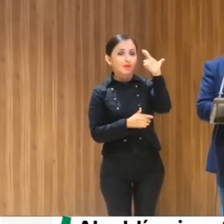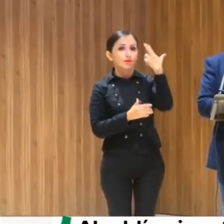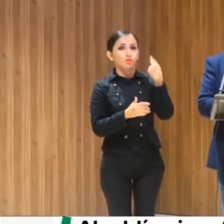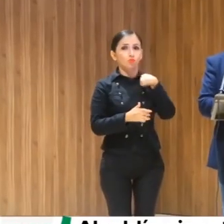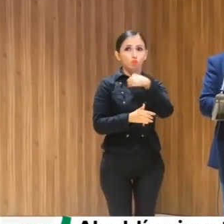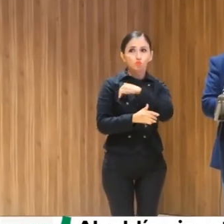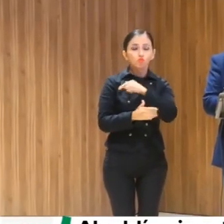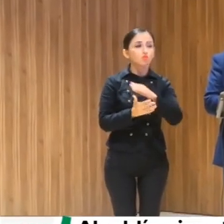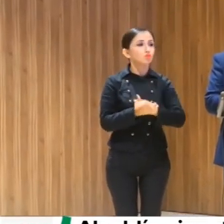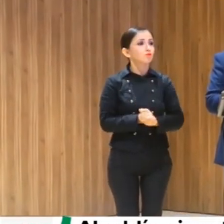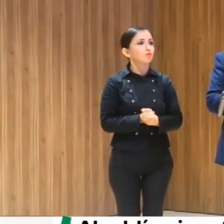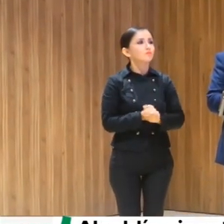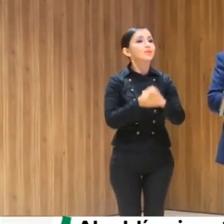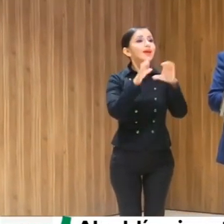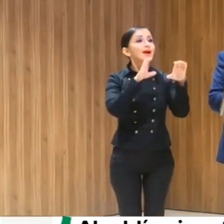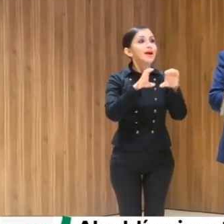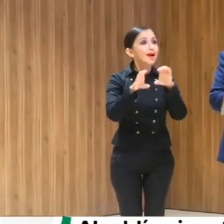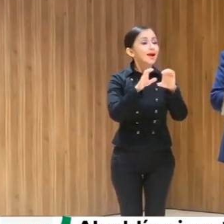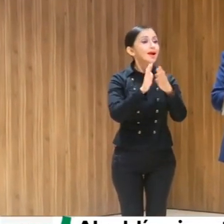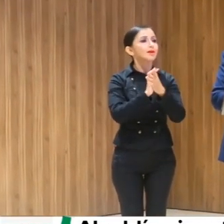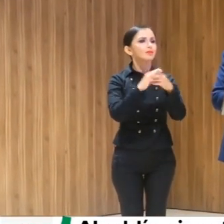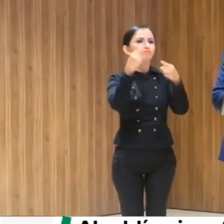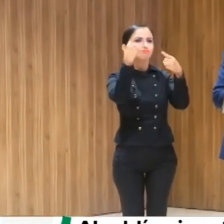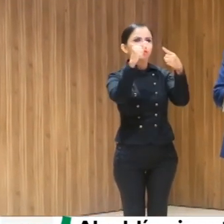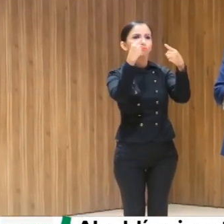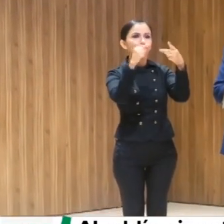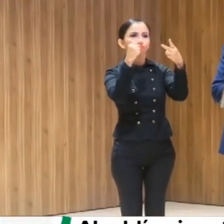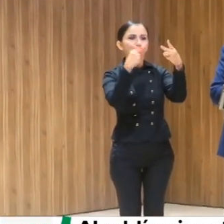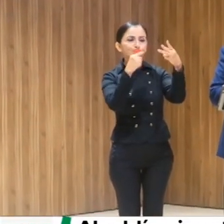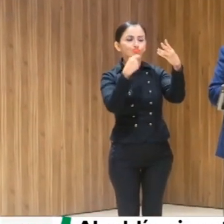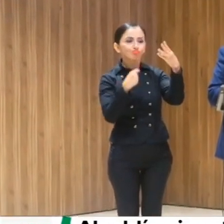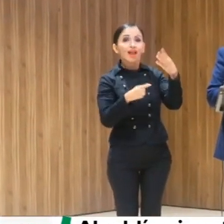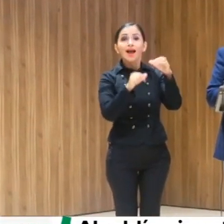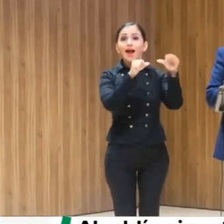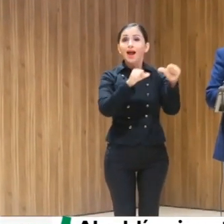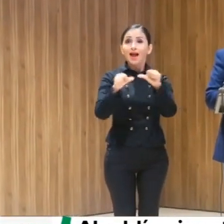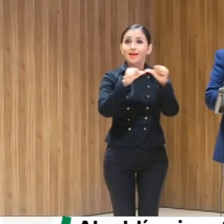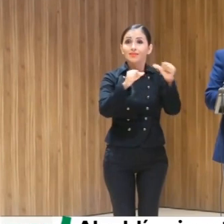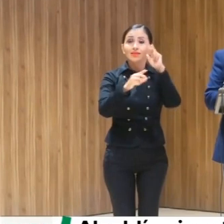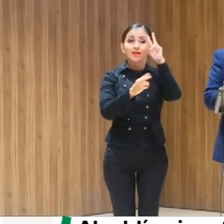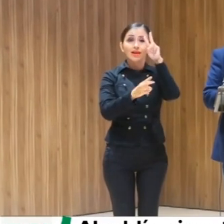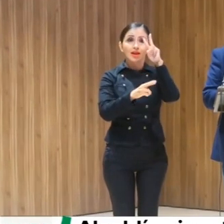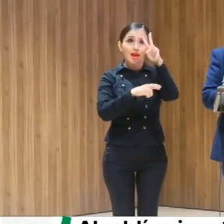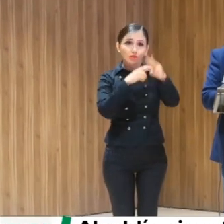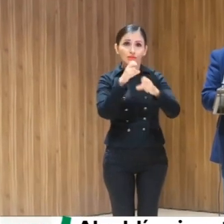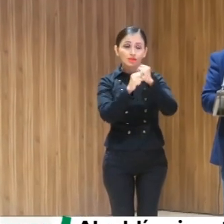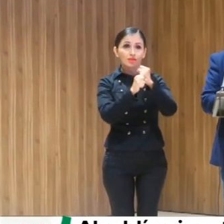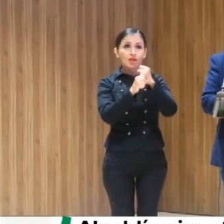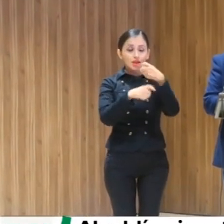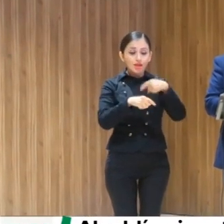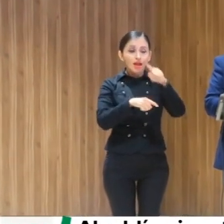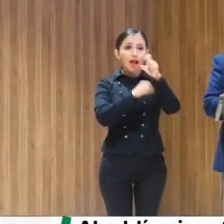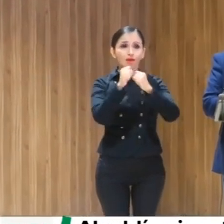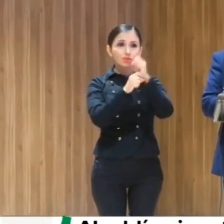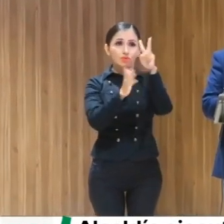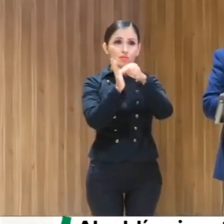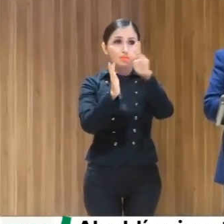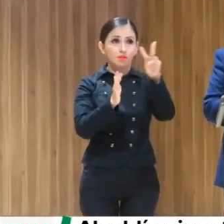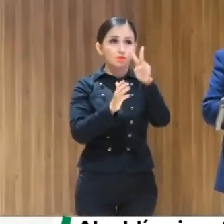hemos desarrollado una serie de actividades durante esta gestión 2022 donde